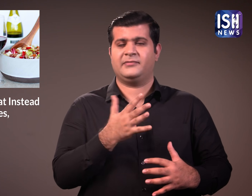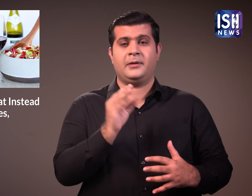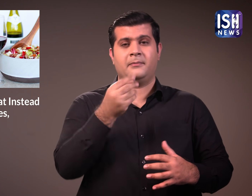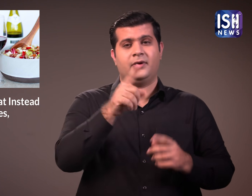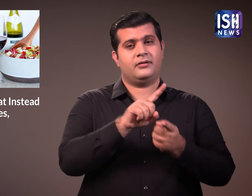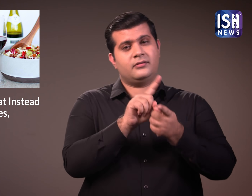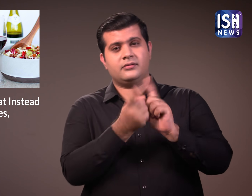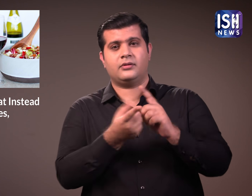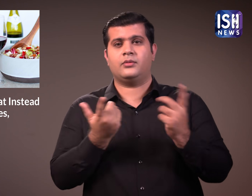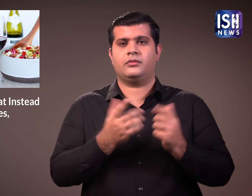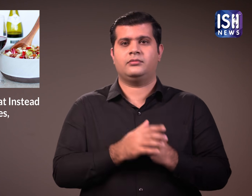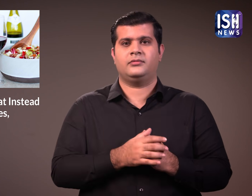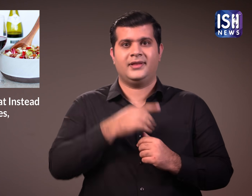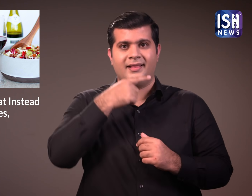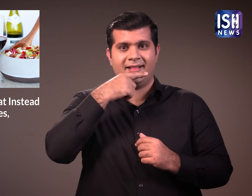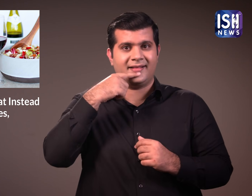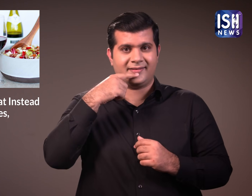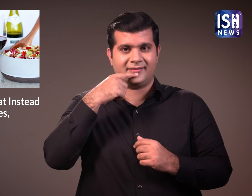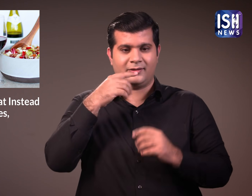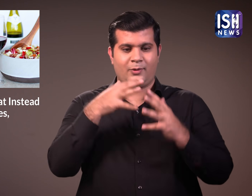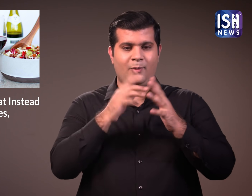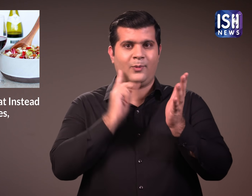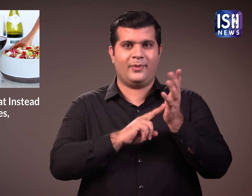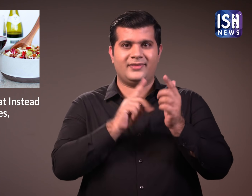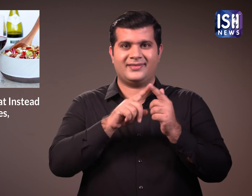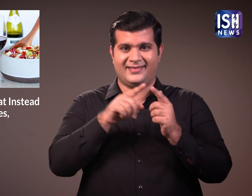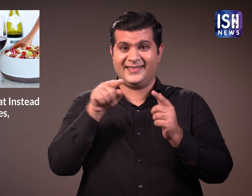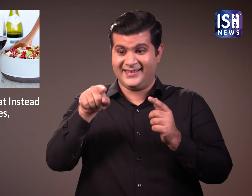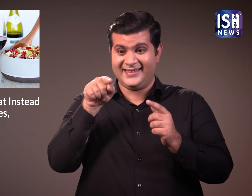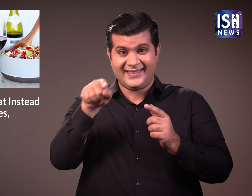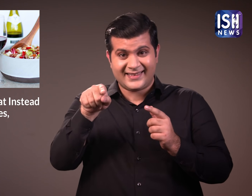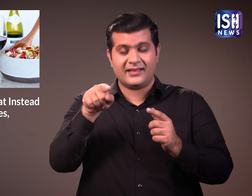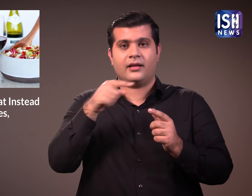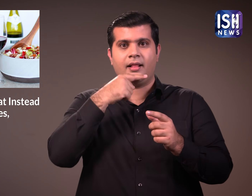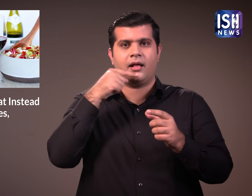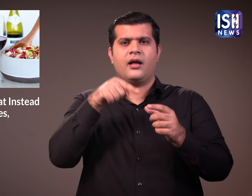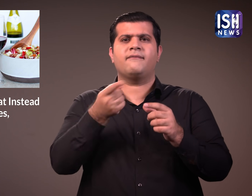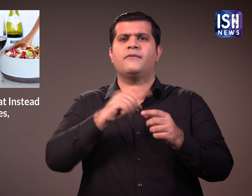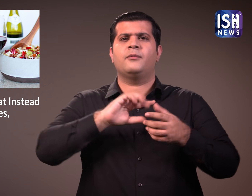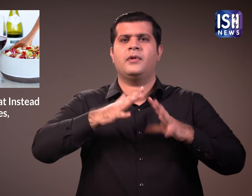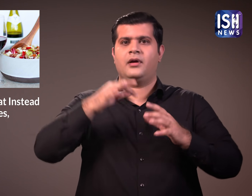इसके बजाए अंगूर से बनी रेड वाइन ले। यहां बहुत स्वस्थ